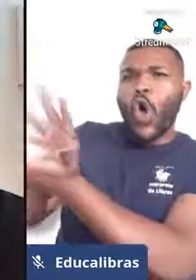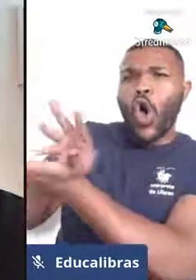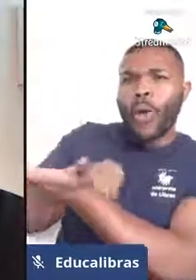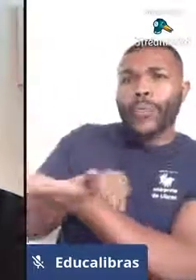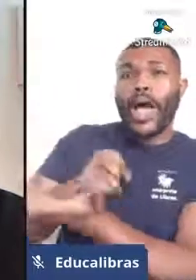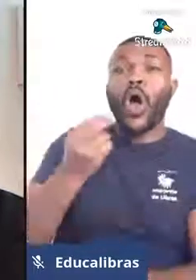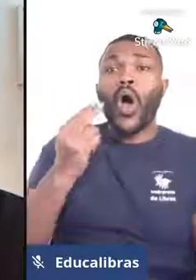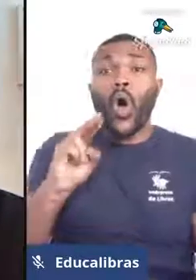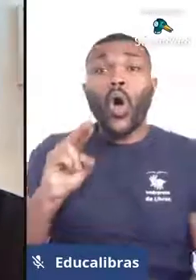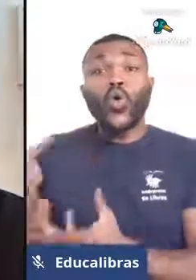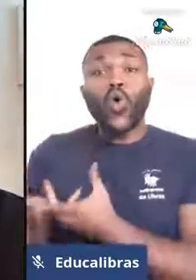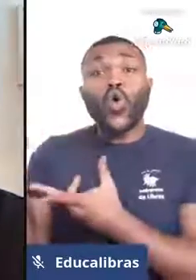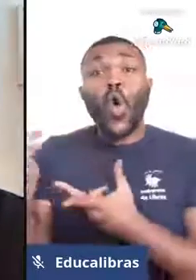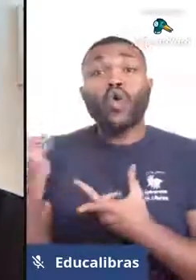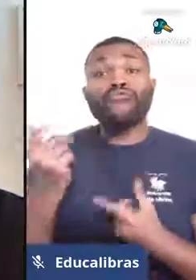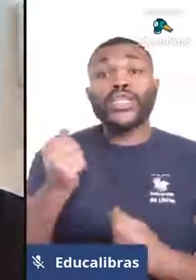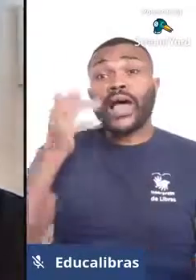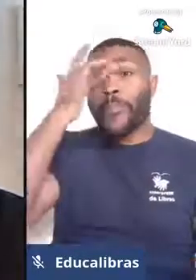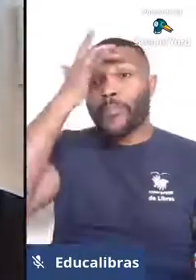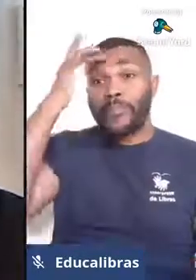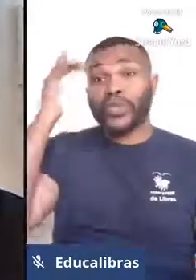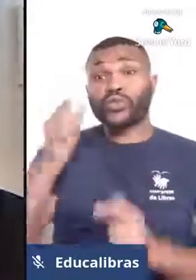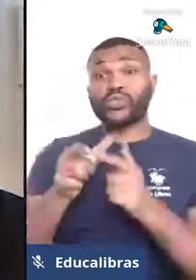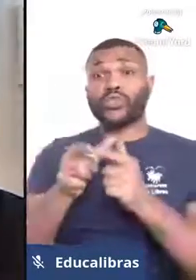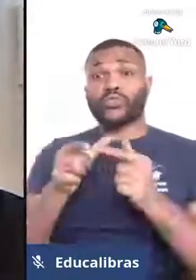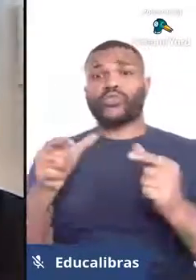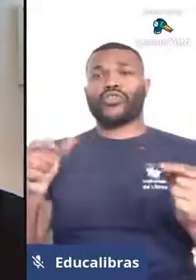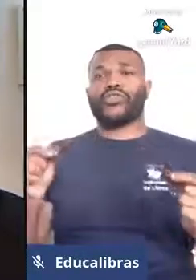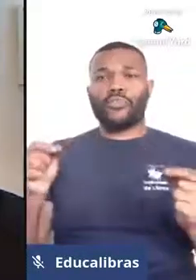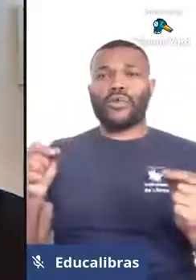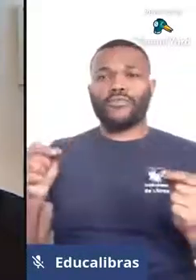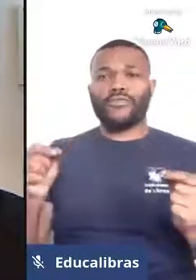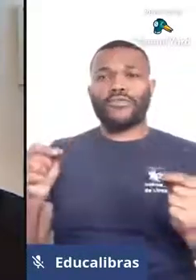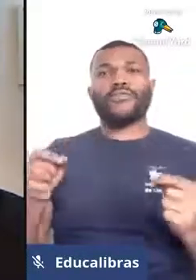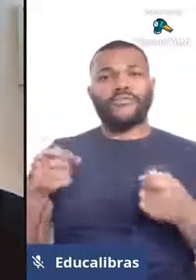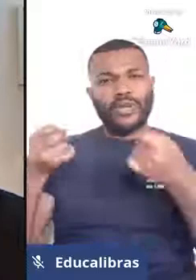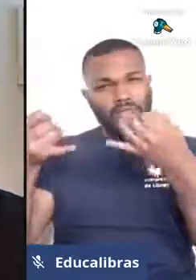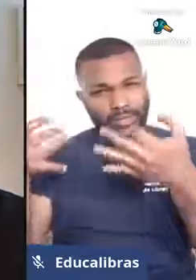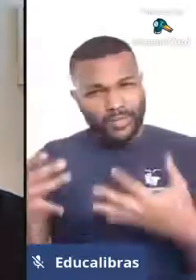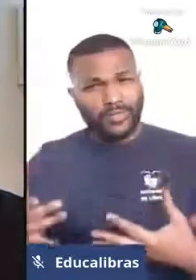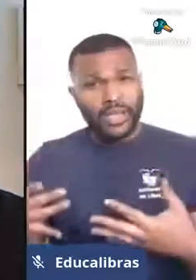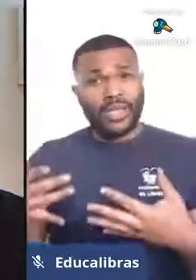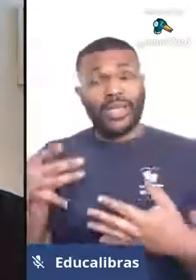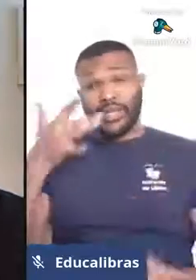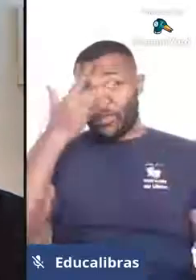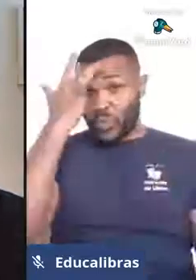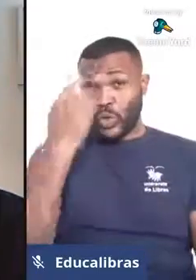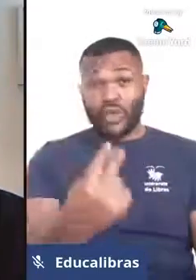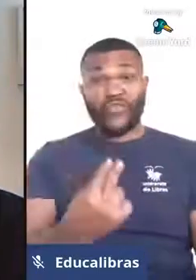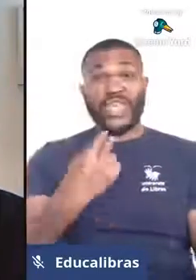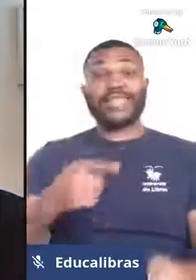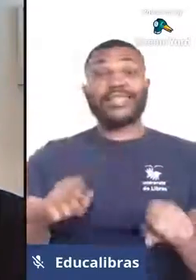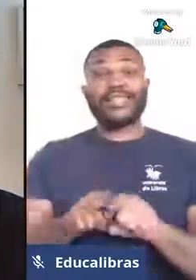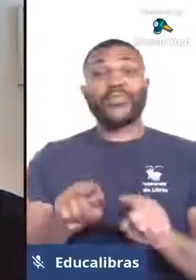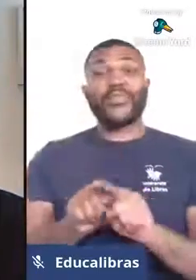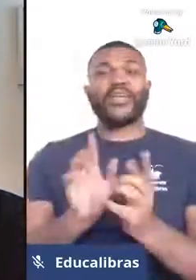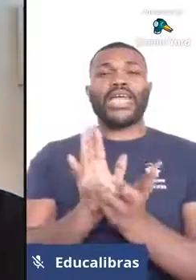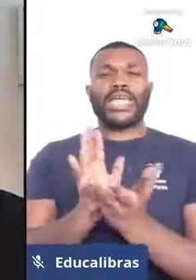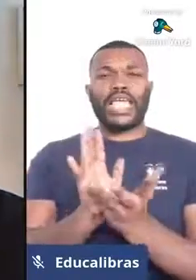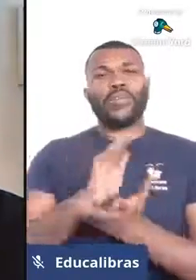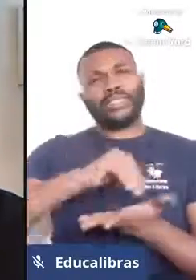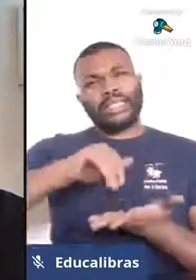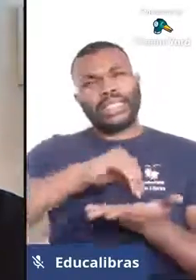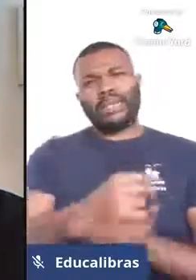isso, Claro. porque vamos, o pessoal que está me ouvindo, a equipe da secretaria está toda ligada,